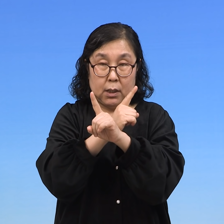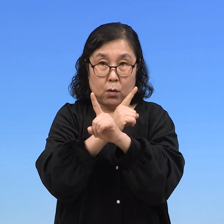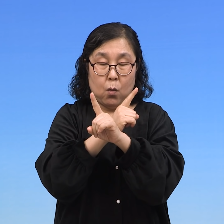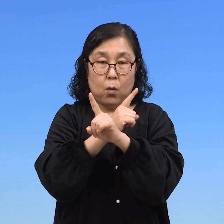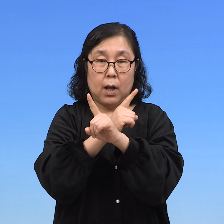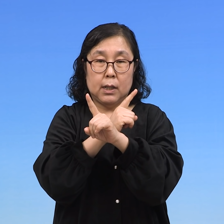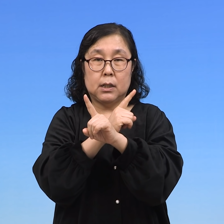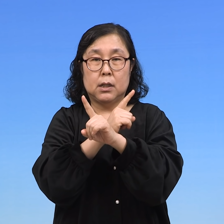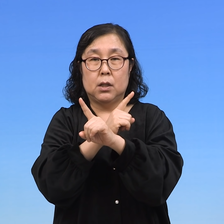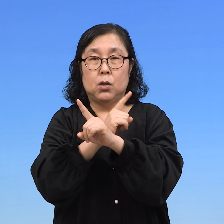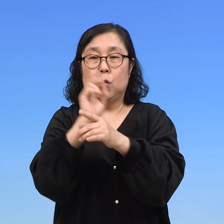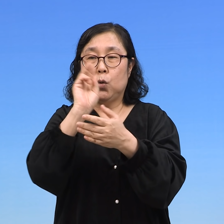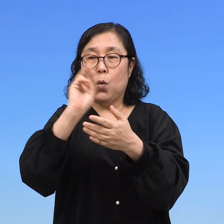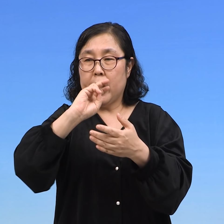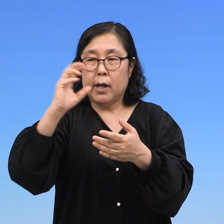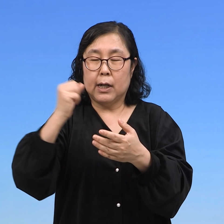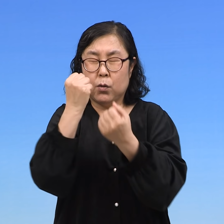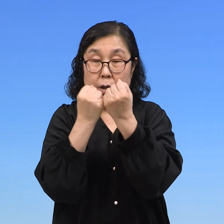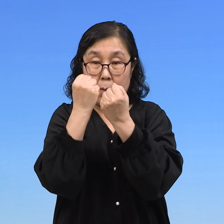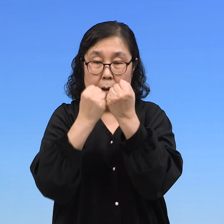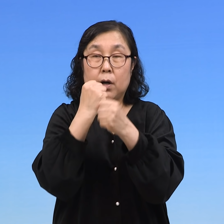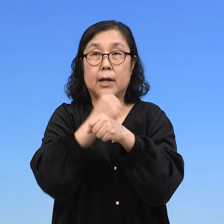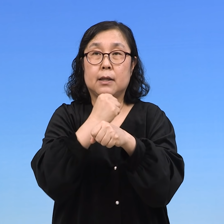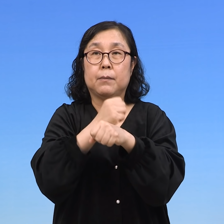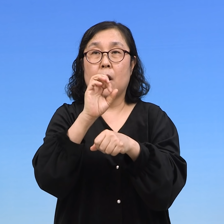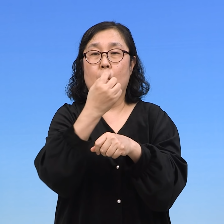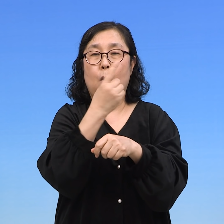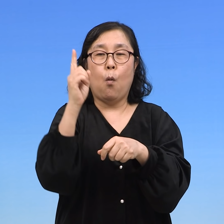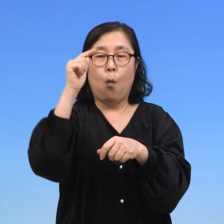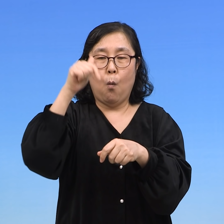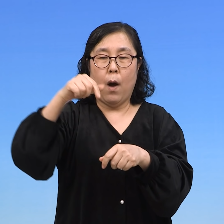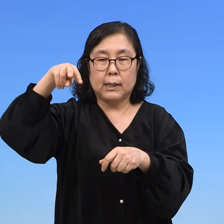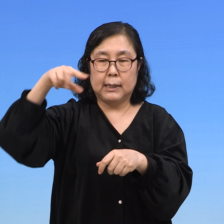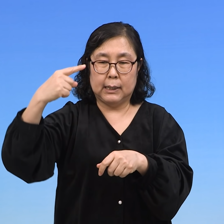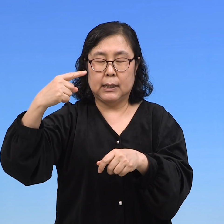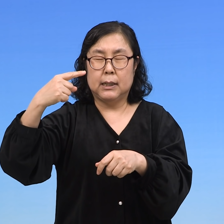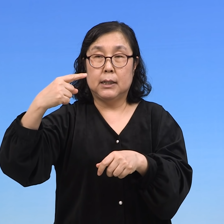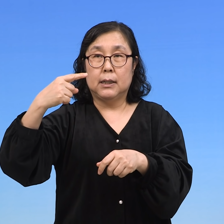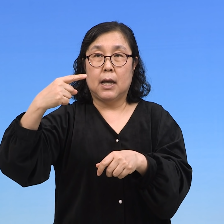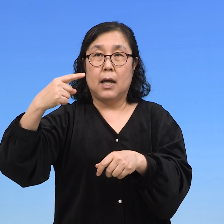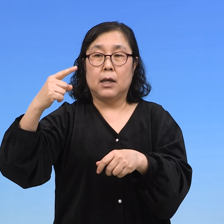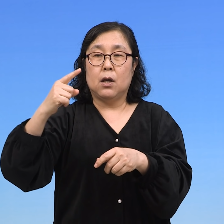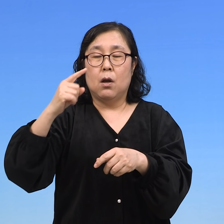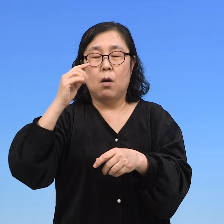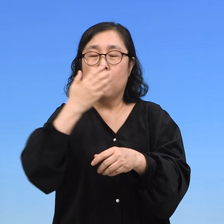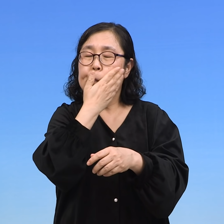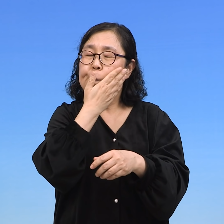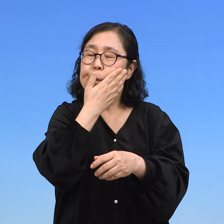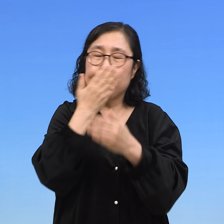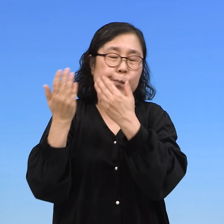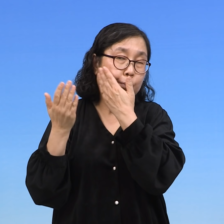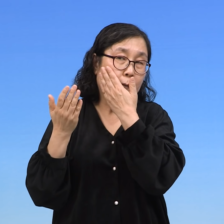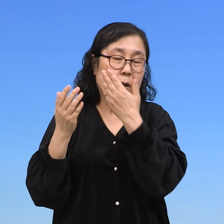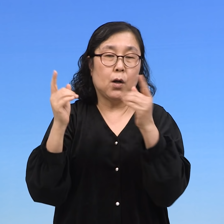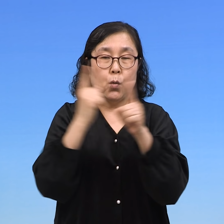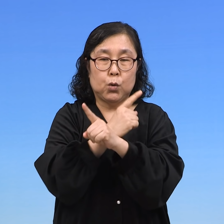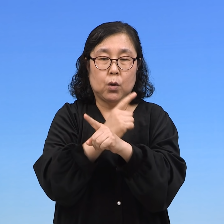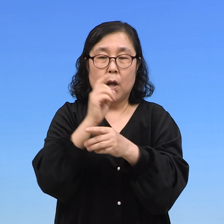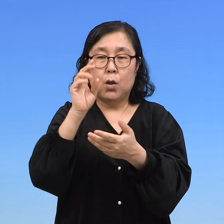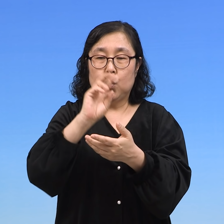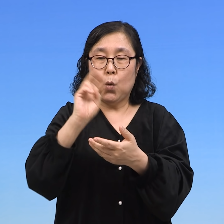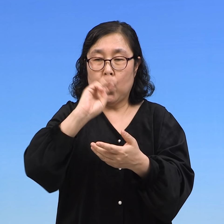왁스라는 가수의 화장을 고치고라는 노래를 처음 들어봐요 유튜브 들어가서 이 노래를